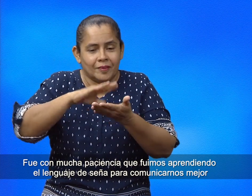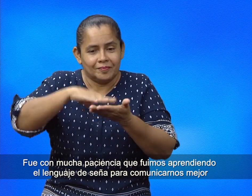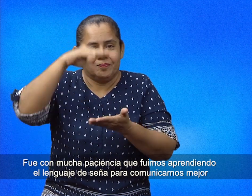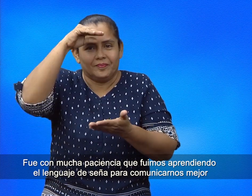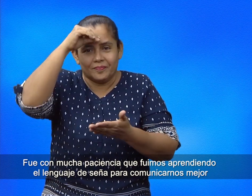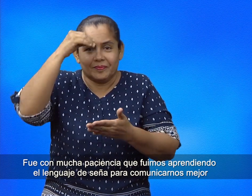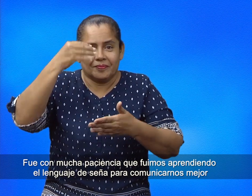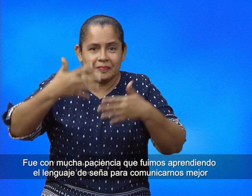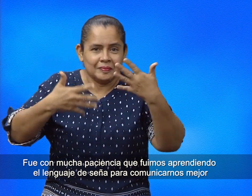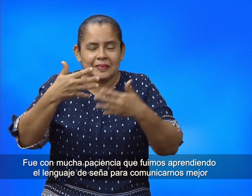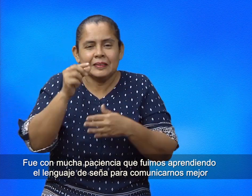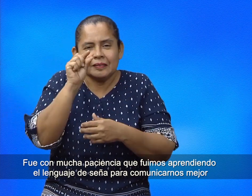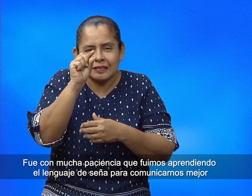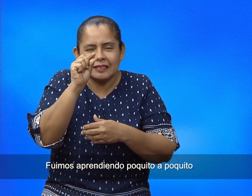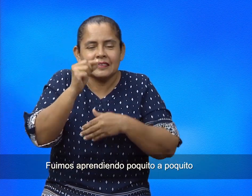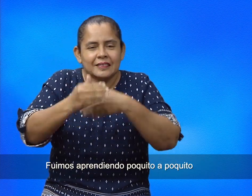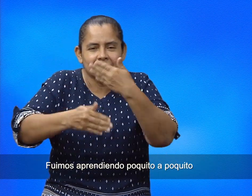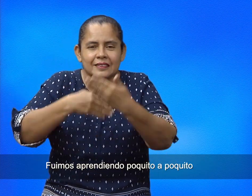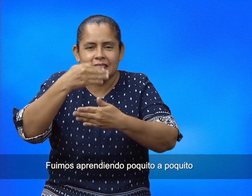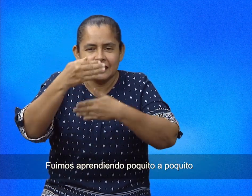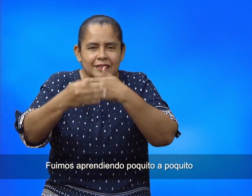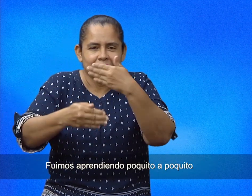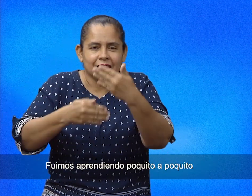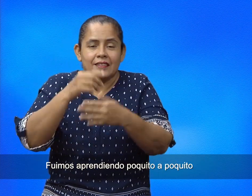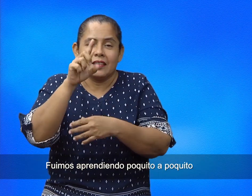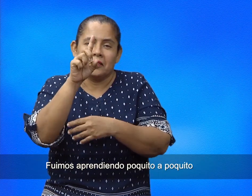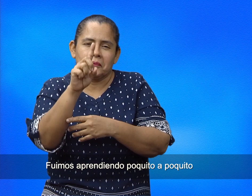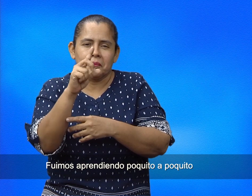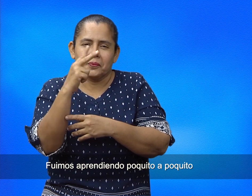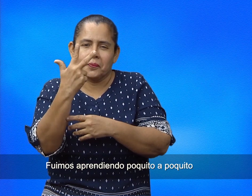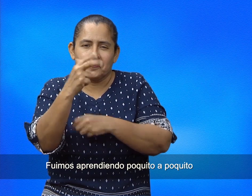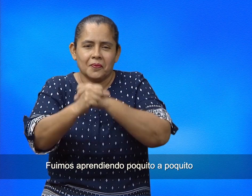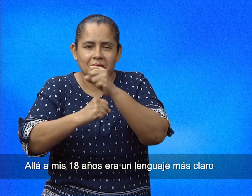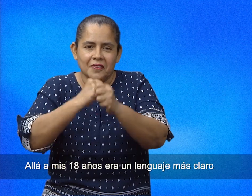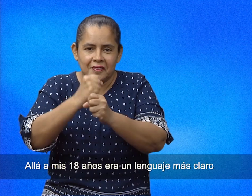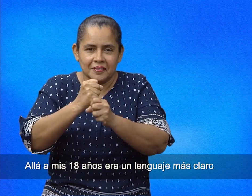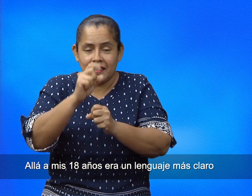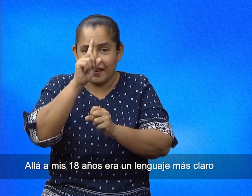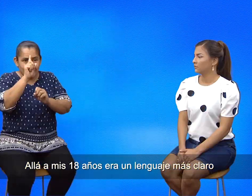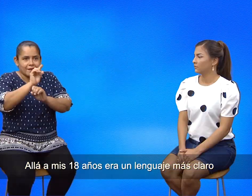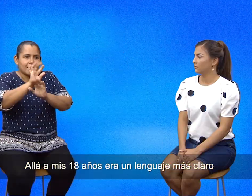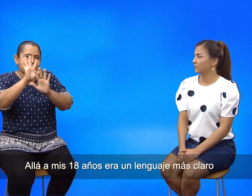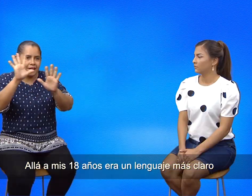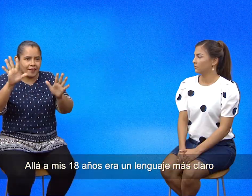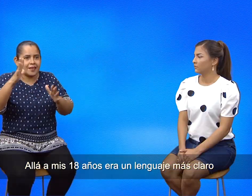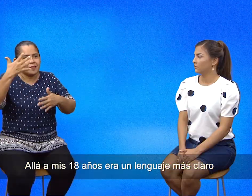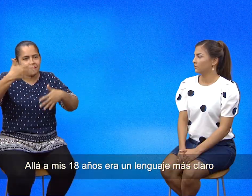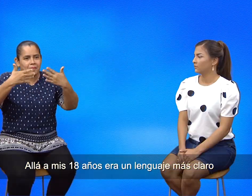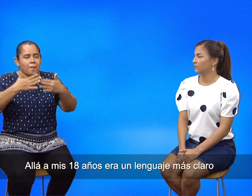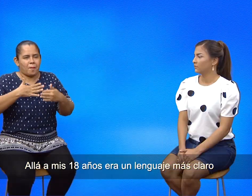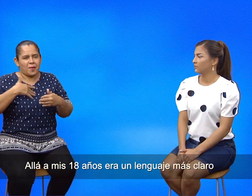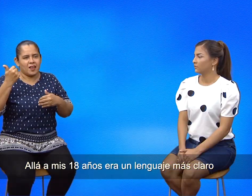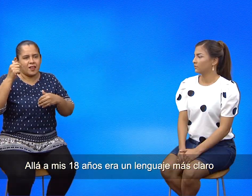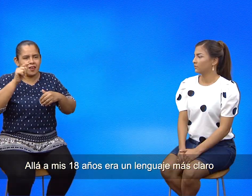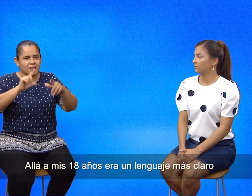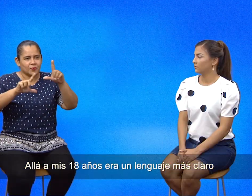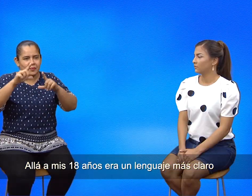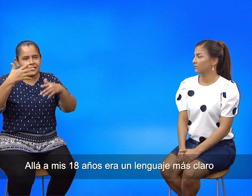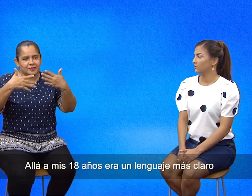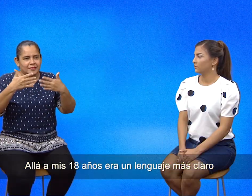para comunicarnos mejor. Fuimos aprendiendo poquito a poquito. Allá a mis 18 años, pues era el